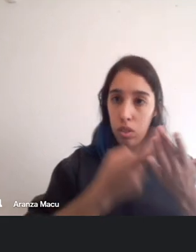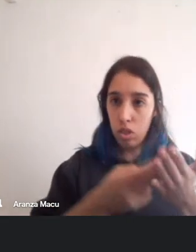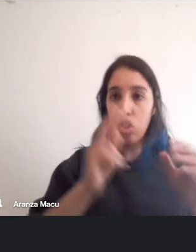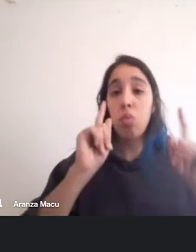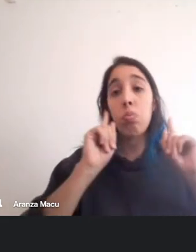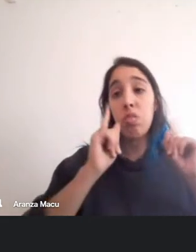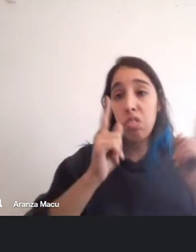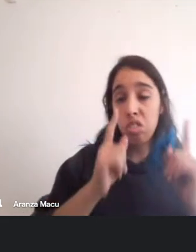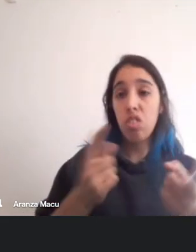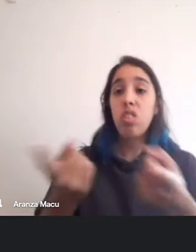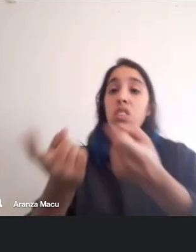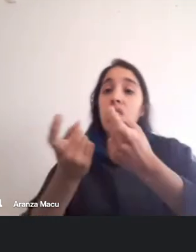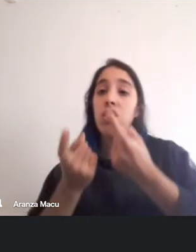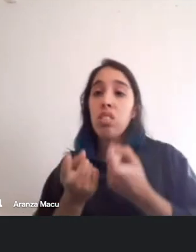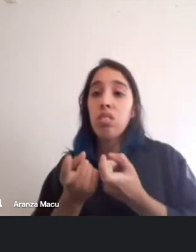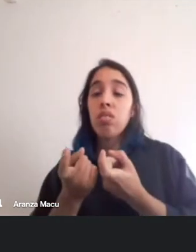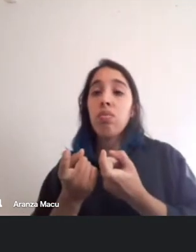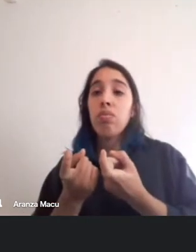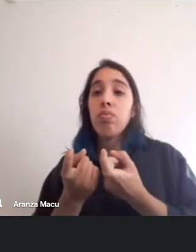necesitan